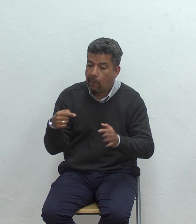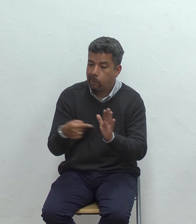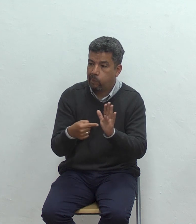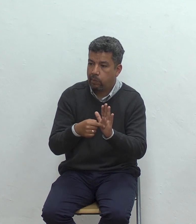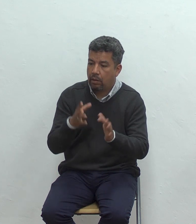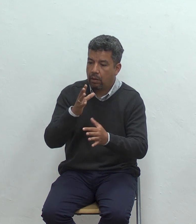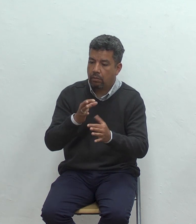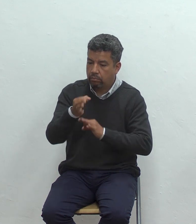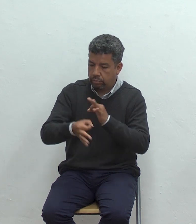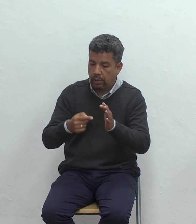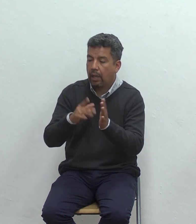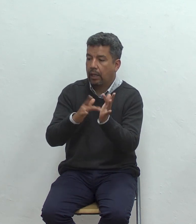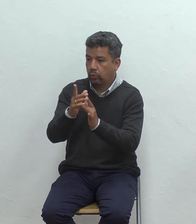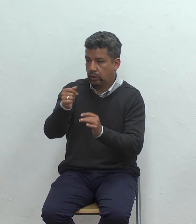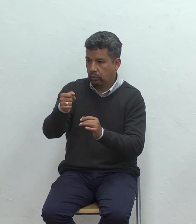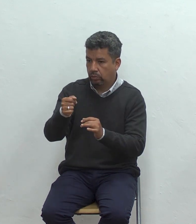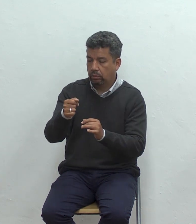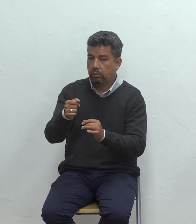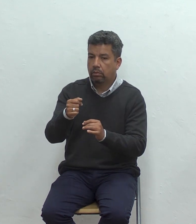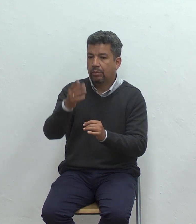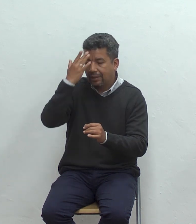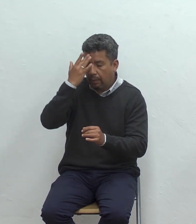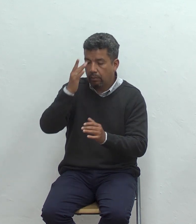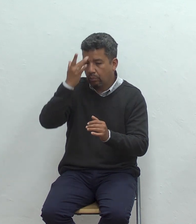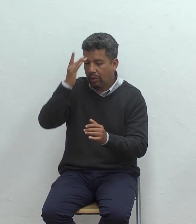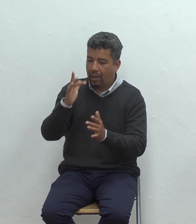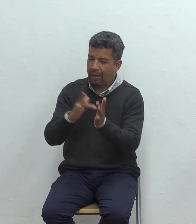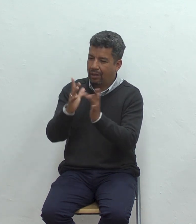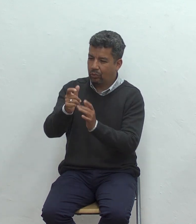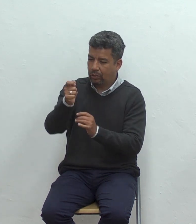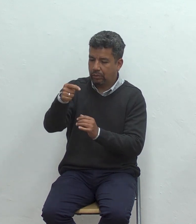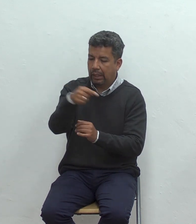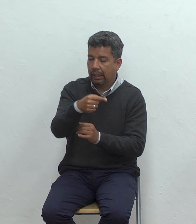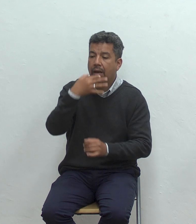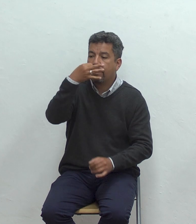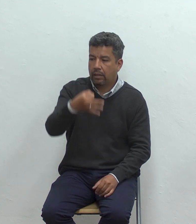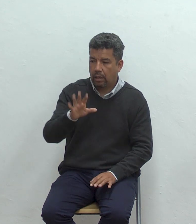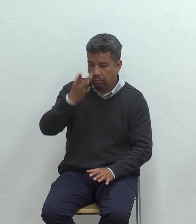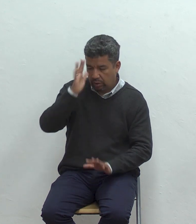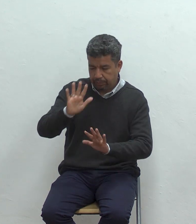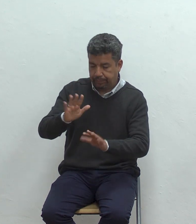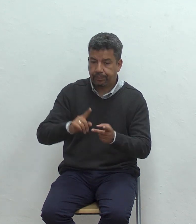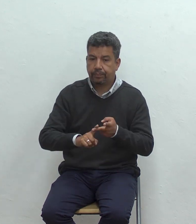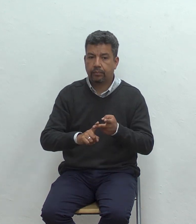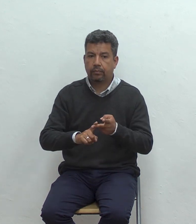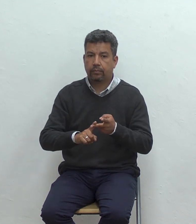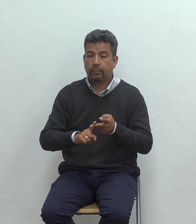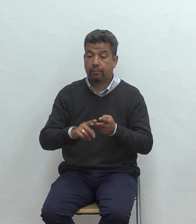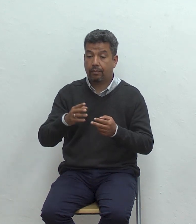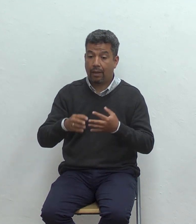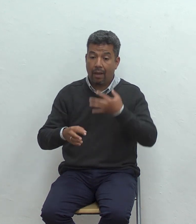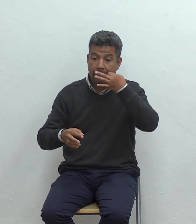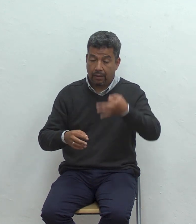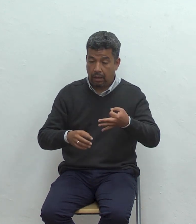que es por medio de Jesucristo. Ya vamos a ver por qué Jesucristo realmente es la verdad. Ante la verdad,